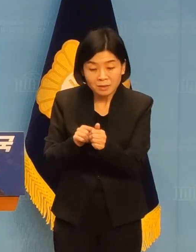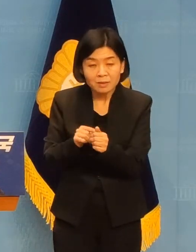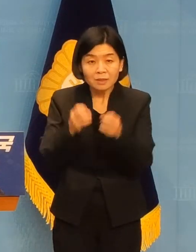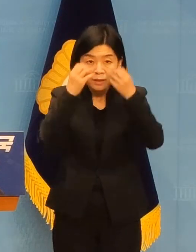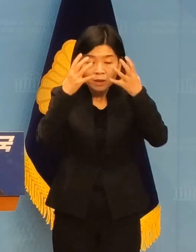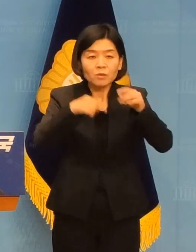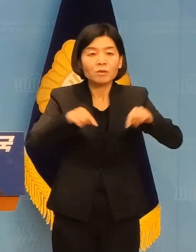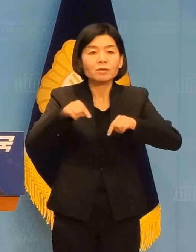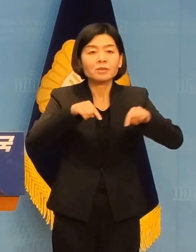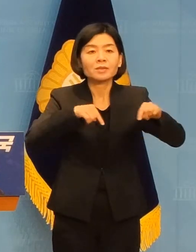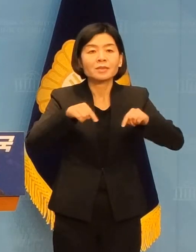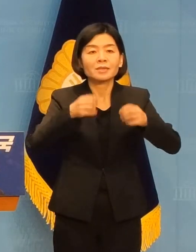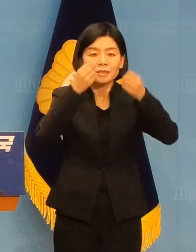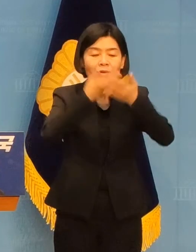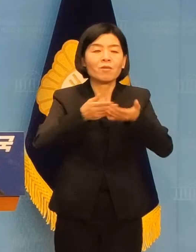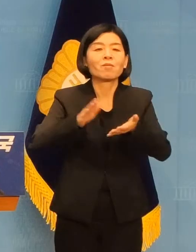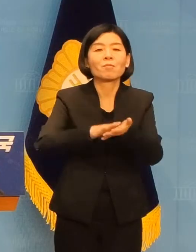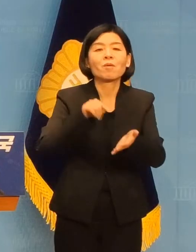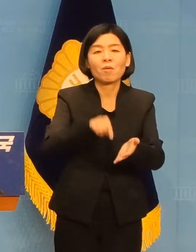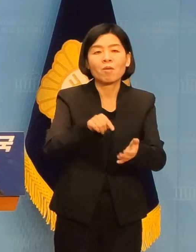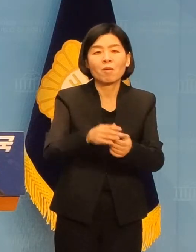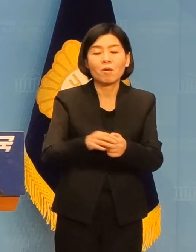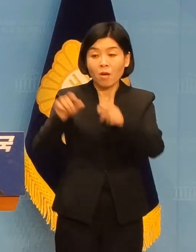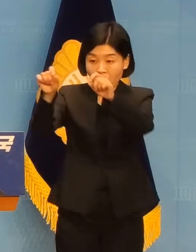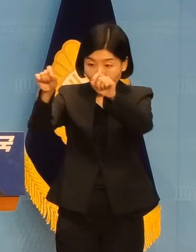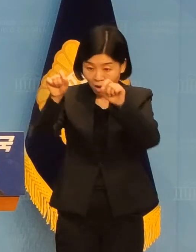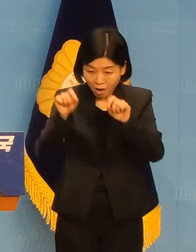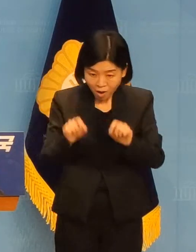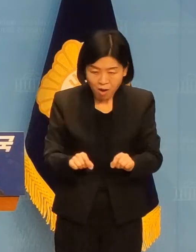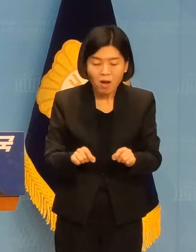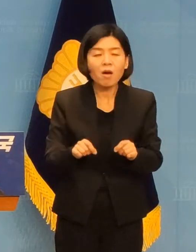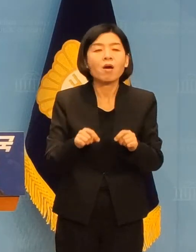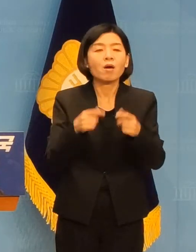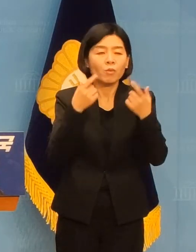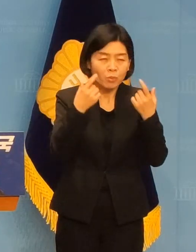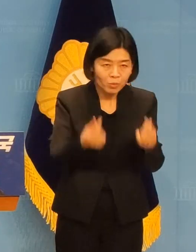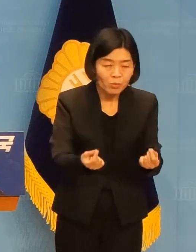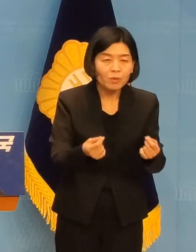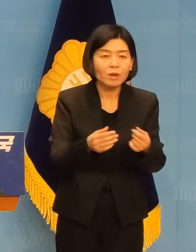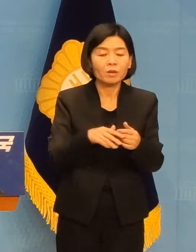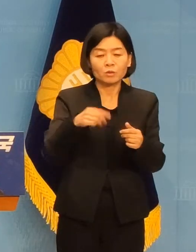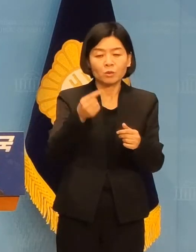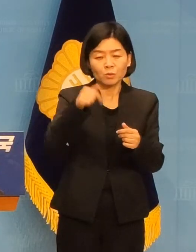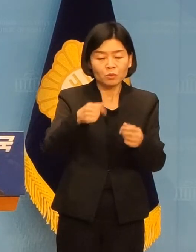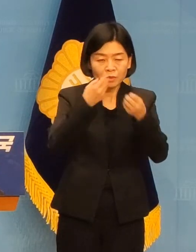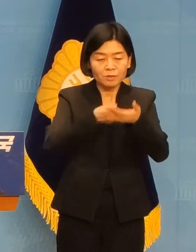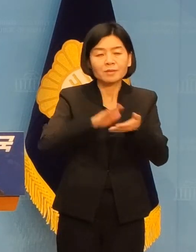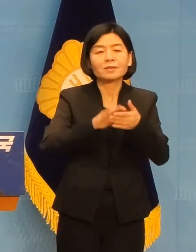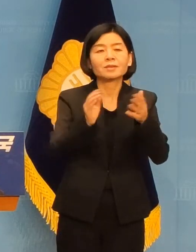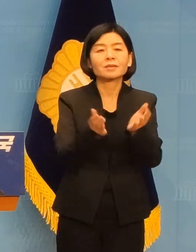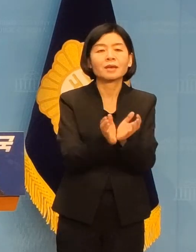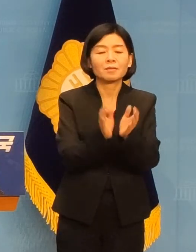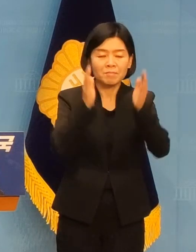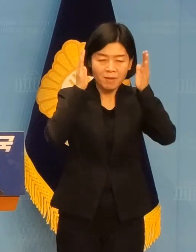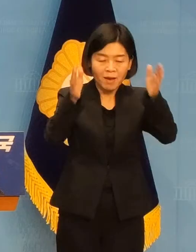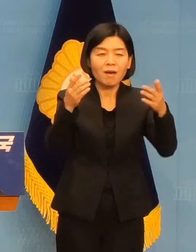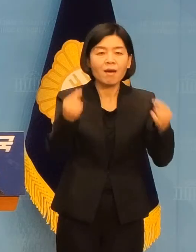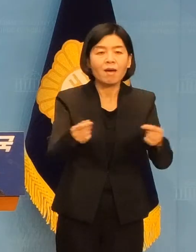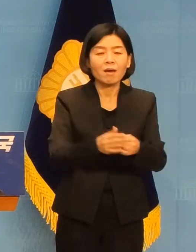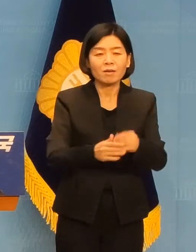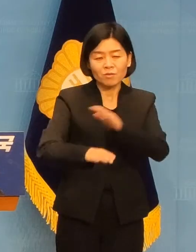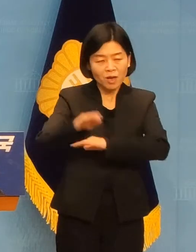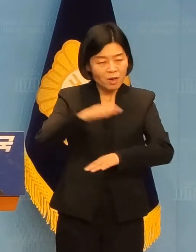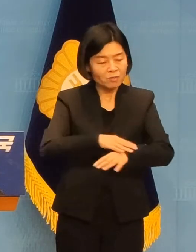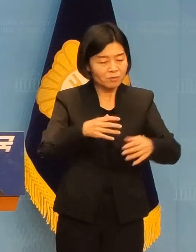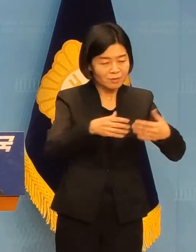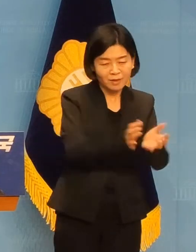정치 혁명입니다. 조국 혁신당에 나아갈 방향이 이런 것 아닐까요? 양당의 틀에 갇히지